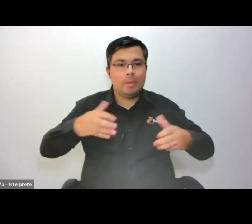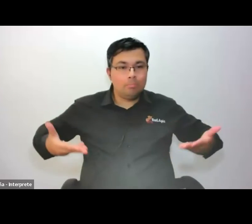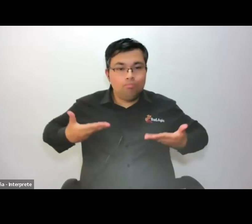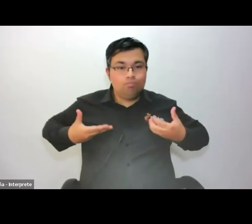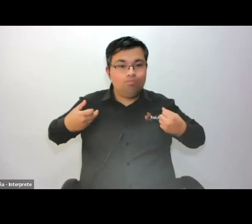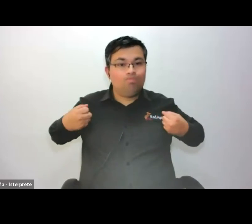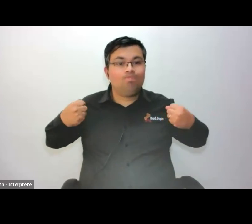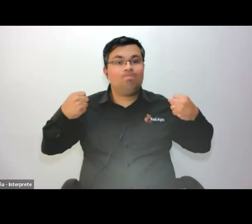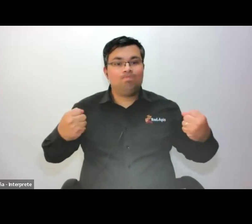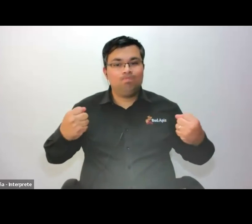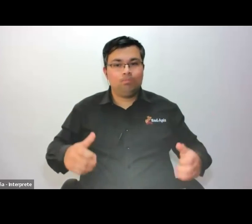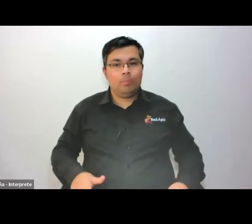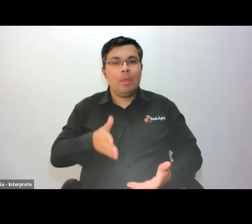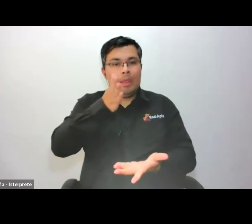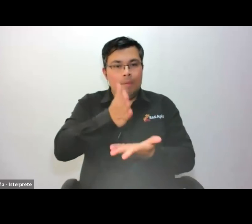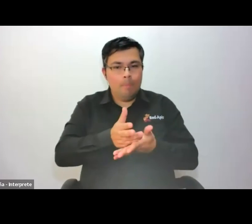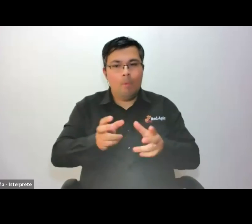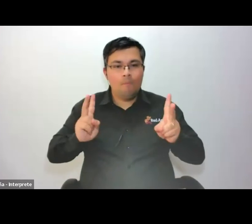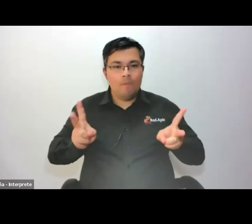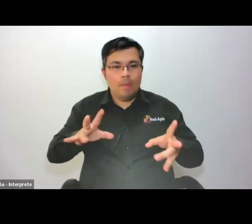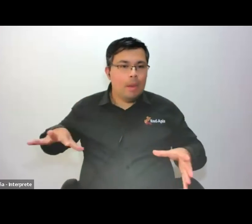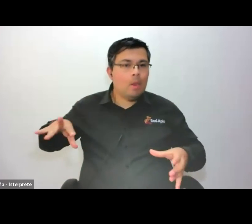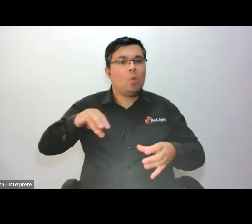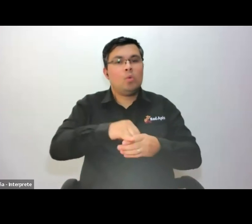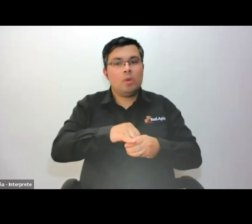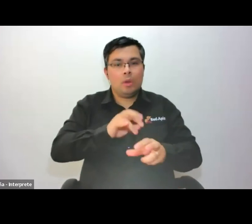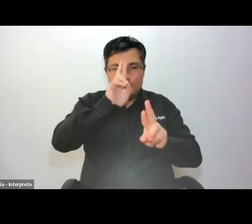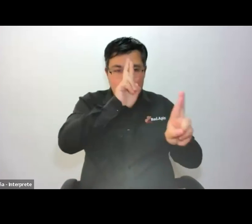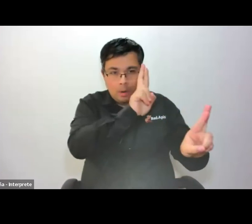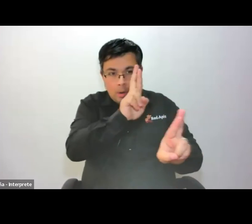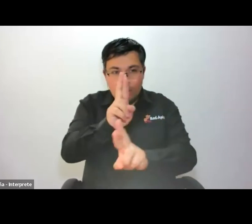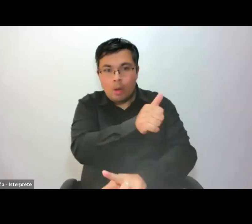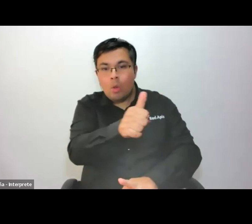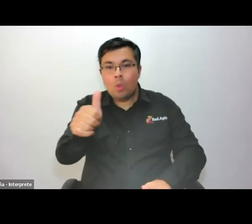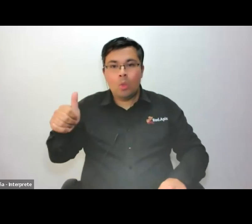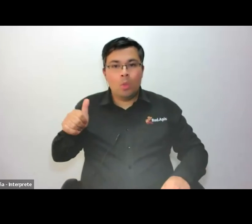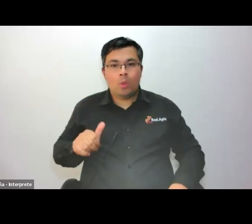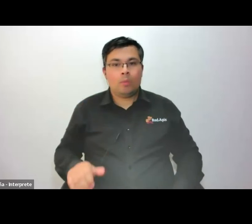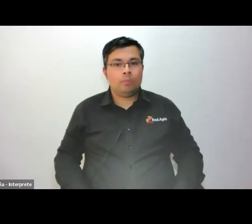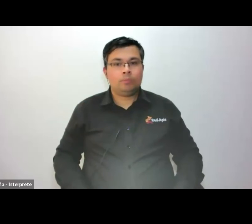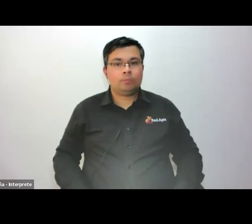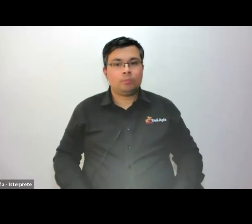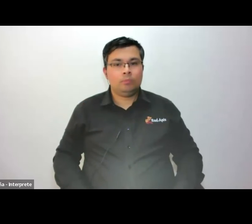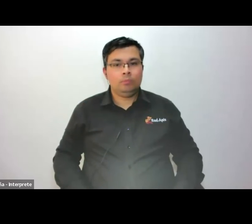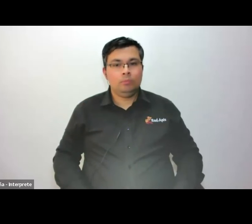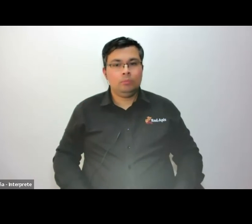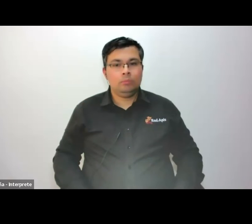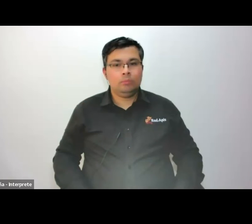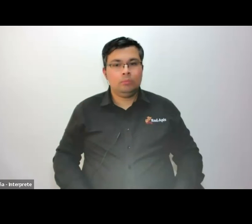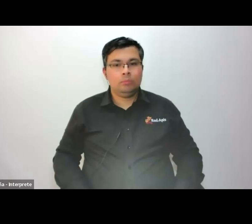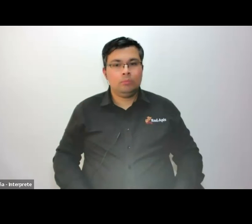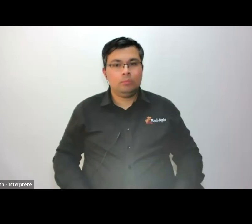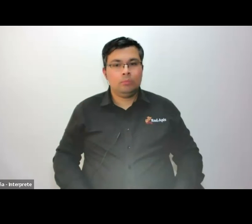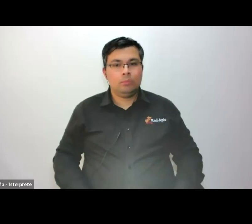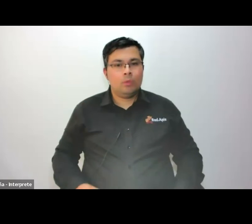inclusiva, respetuosa y sensible, con todas y todas sin excepción. No que diga con todas y todos sin excepción, menos los autistas nivel